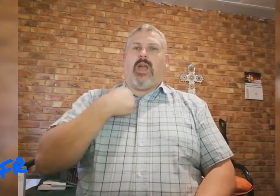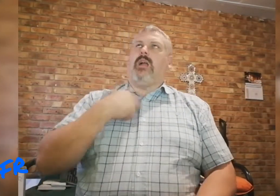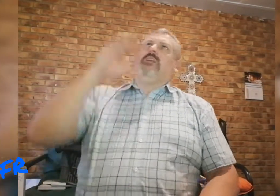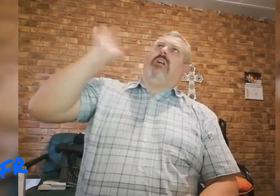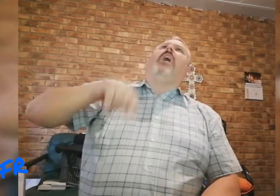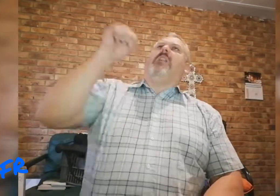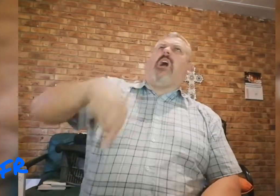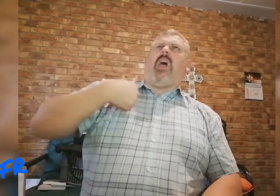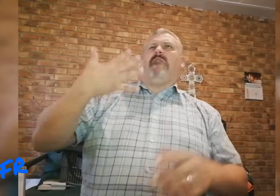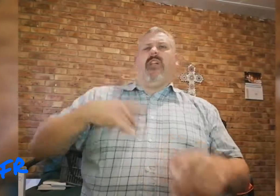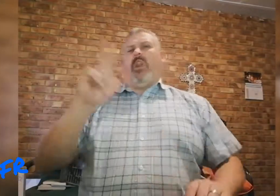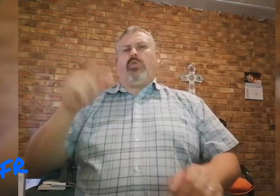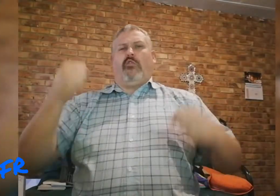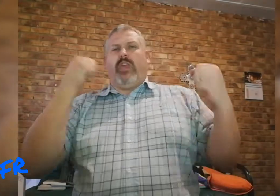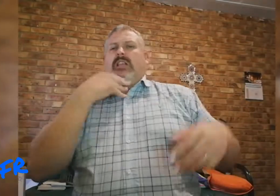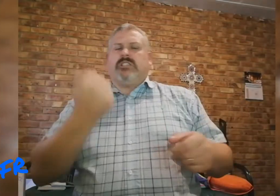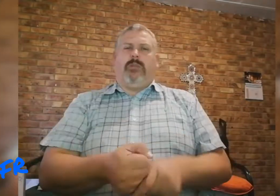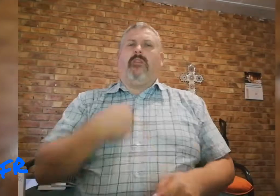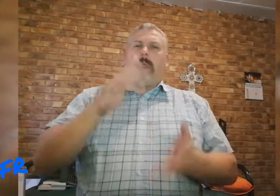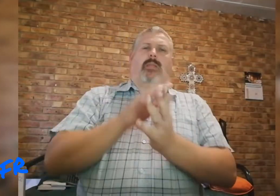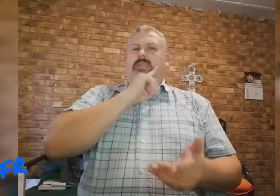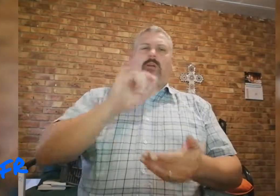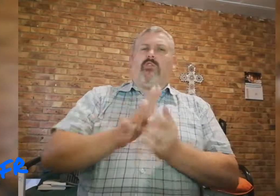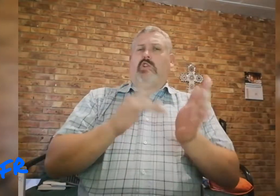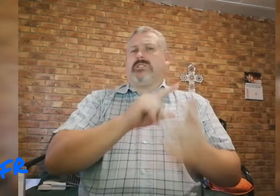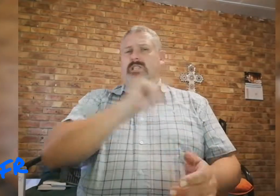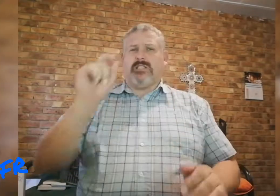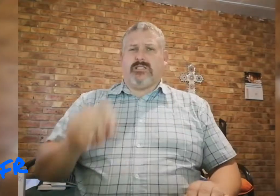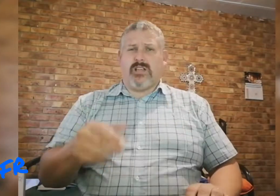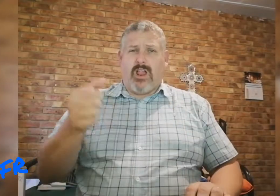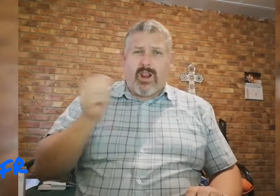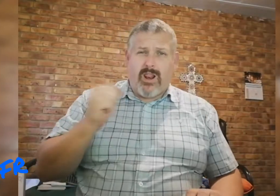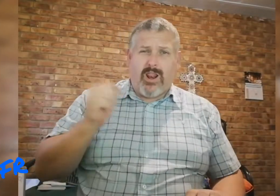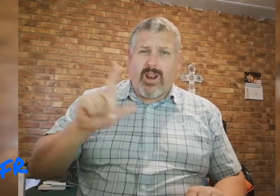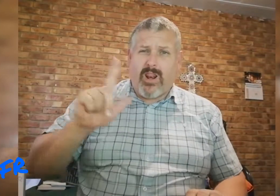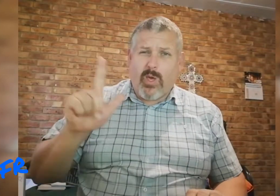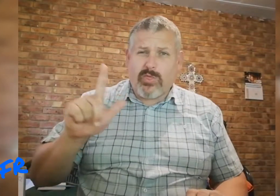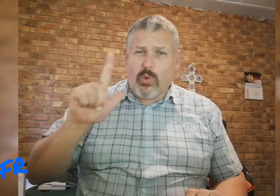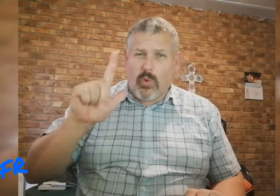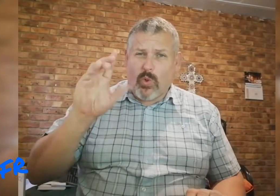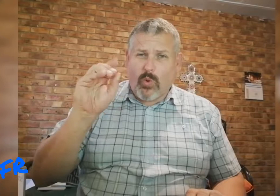Ek, ja, ek wil Lotto wen, asjeblief, met naam van Jesus Christus. Lotto,